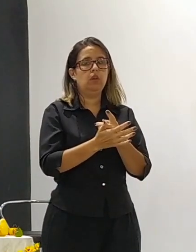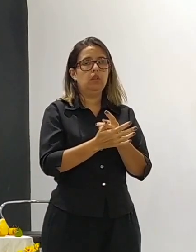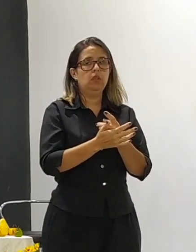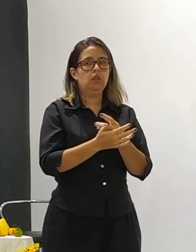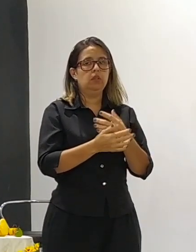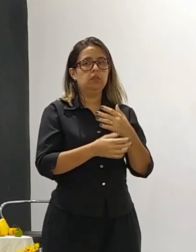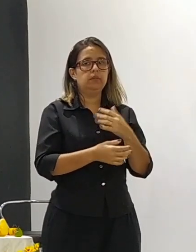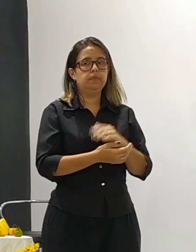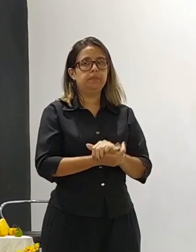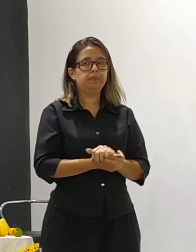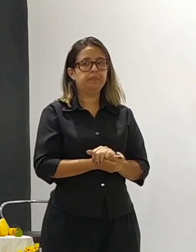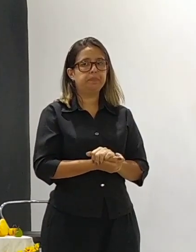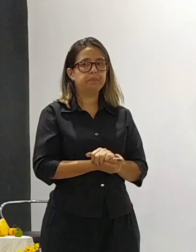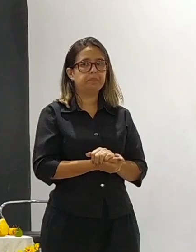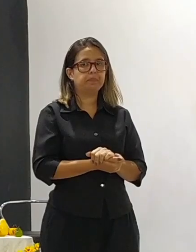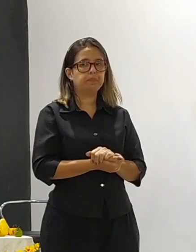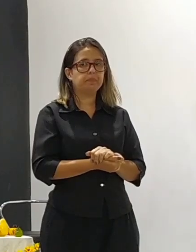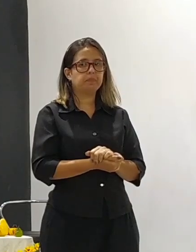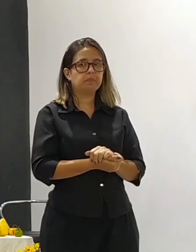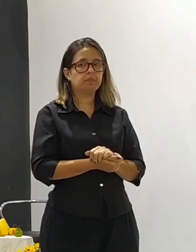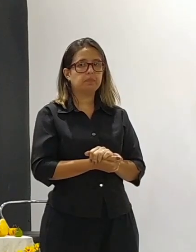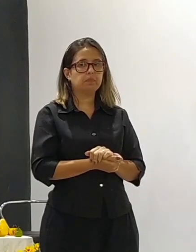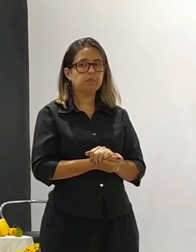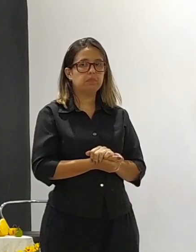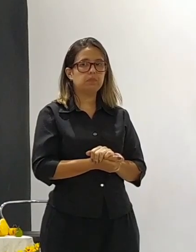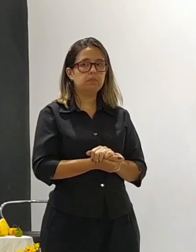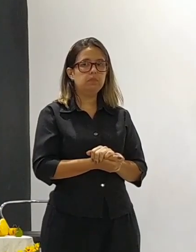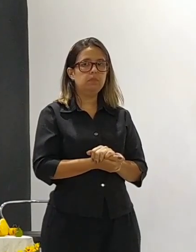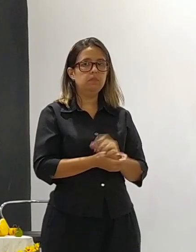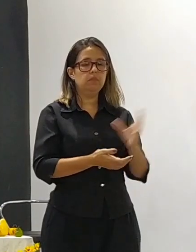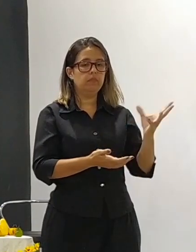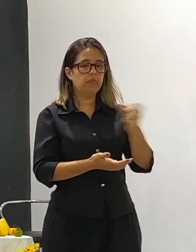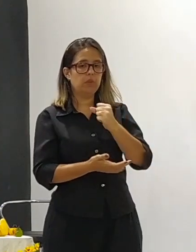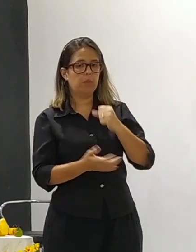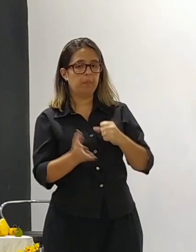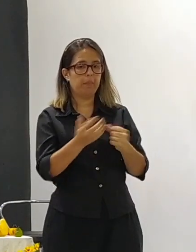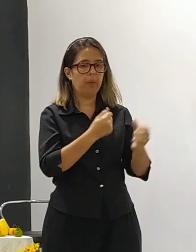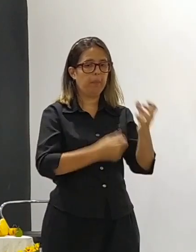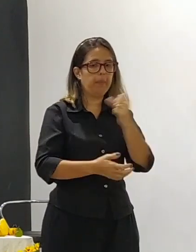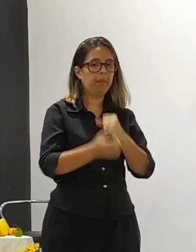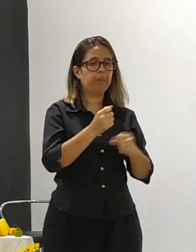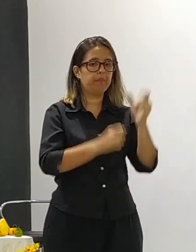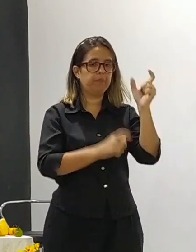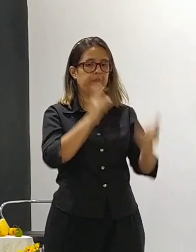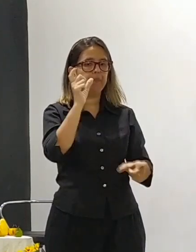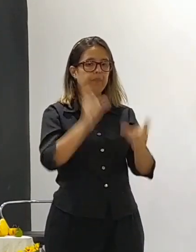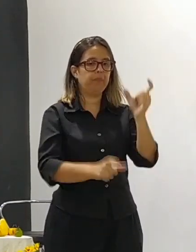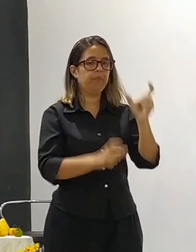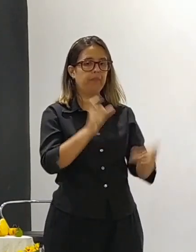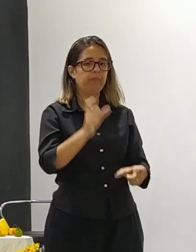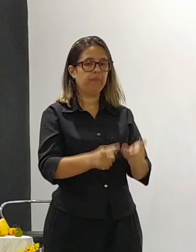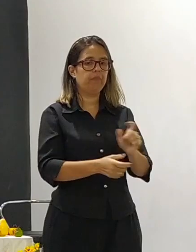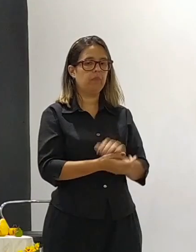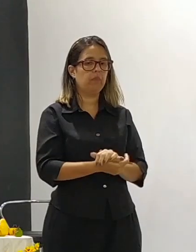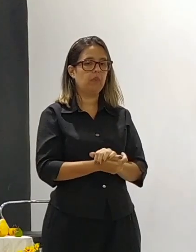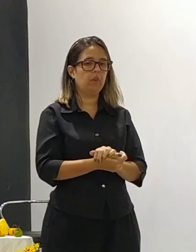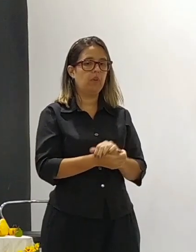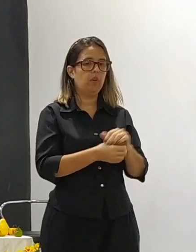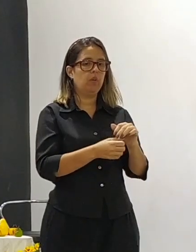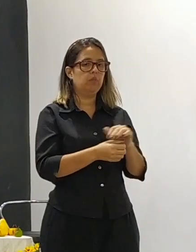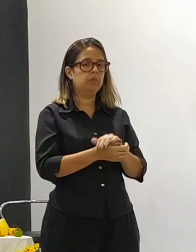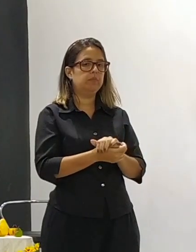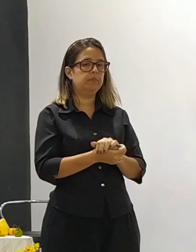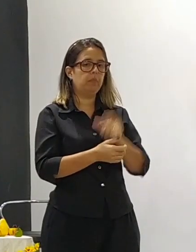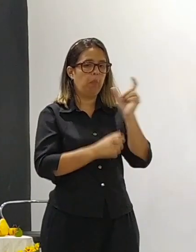jeito, né? Eu quero ir trazendo gente para a igreja. Boto gente, entupo a igreja de gente,